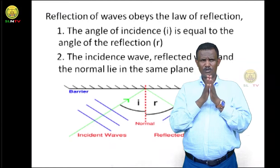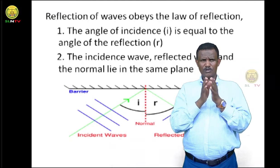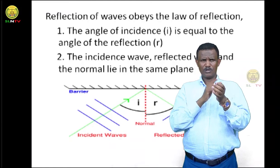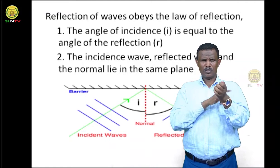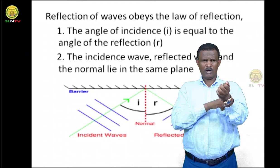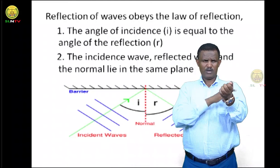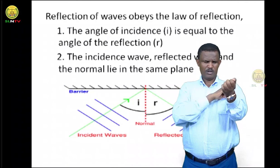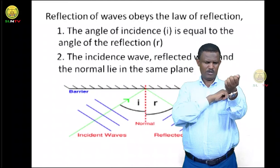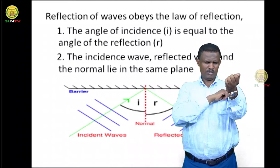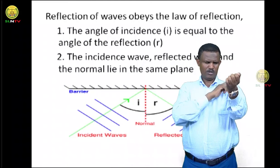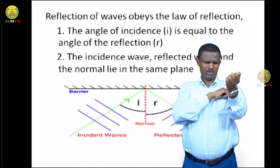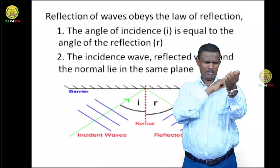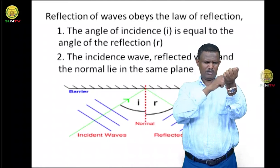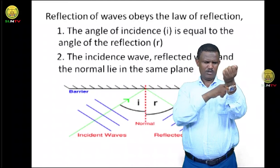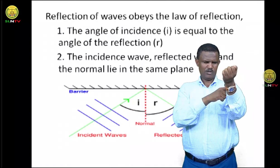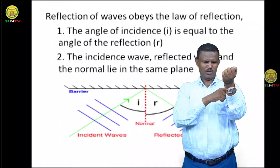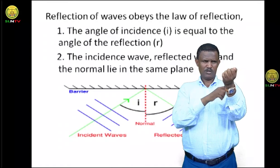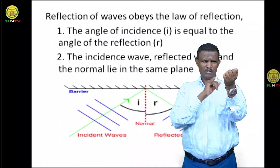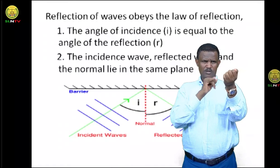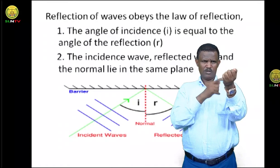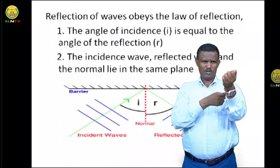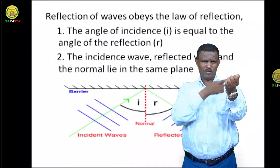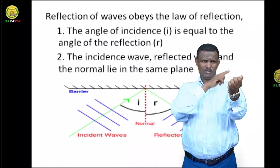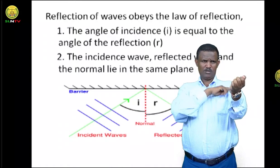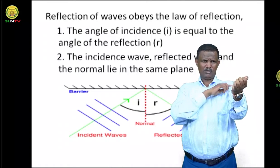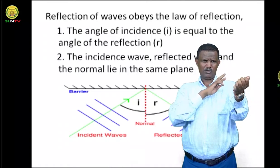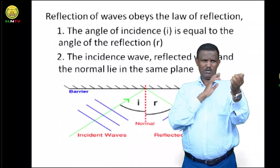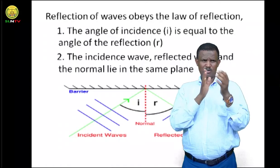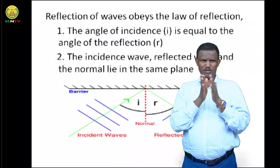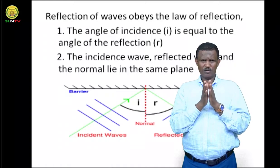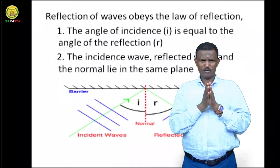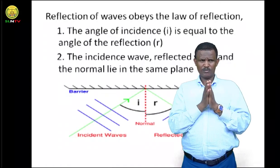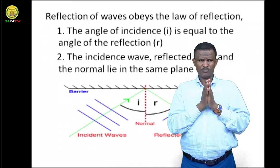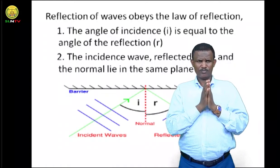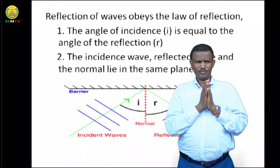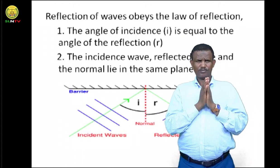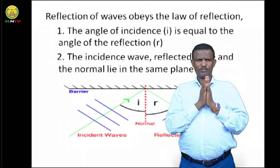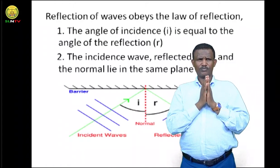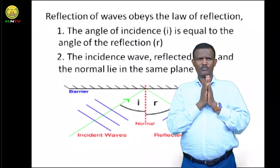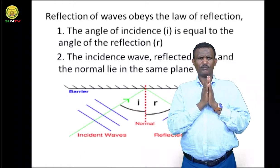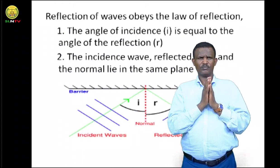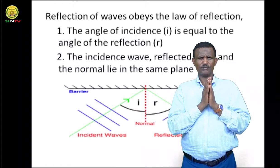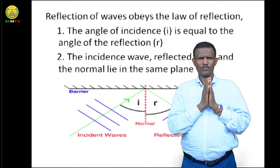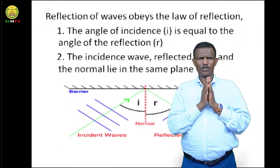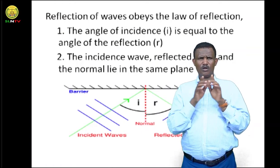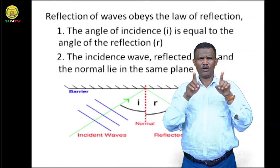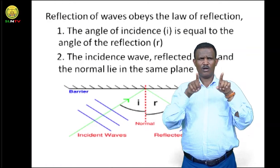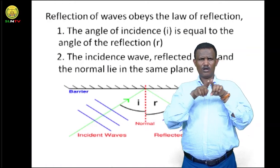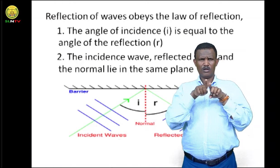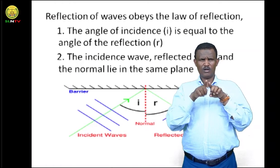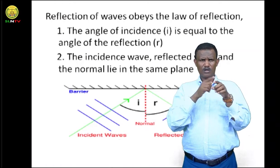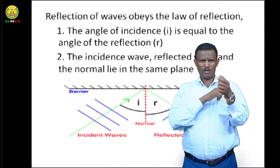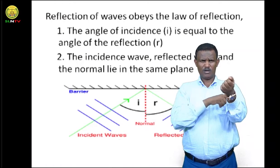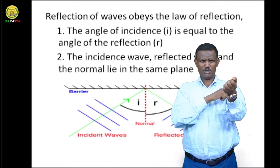iyo angalka weefku dib ugu noqoto incident wave iyo reflected wave angalka ay sameeyaan waa equal i-da